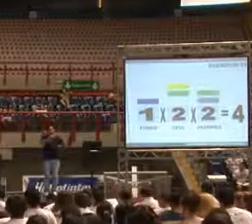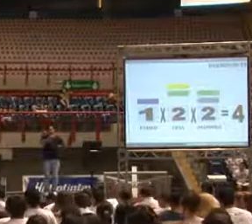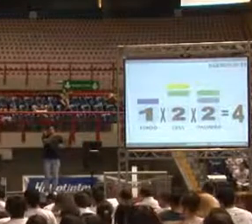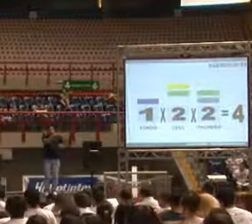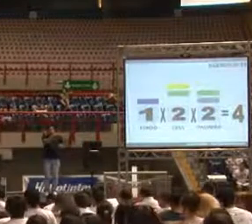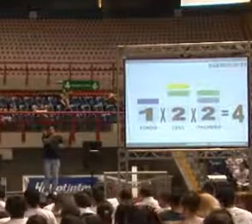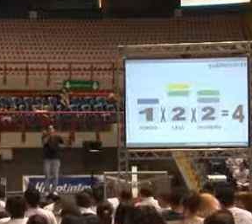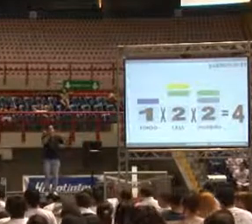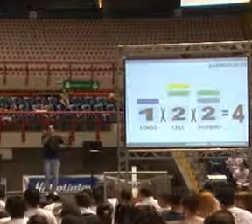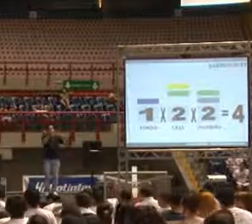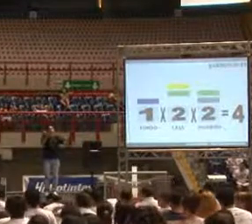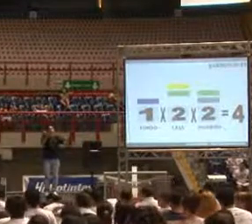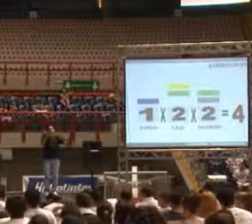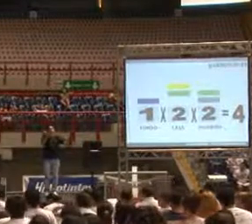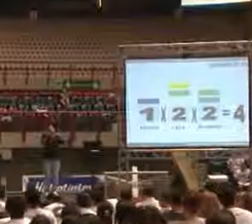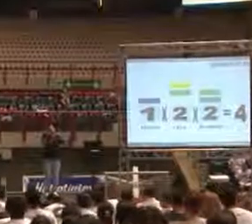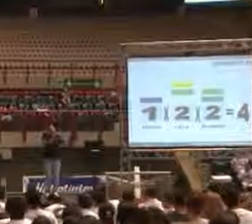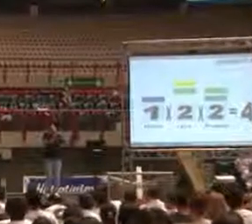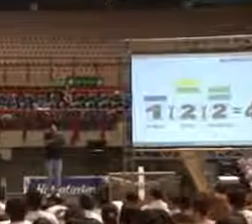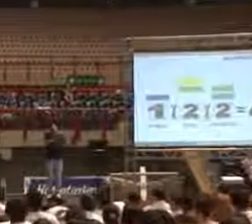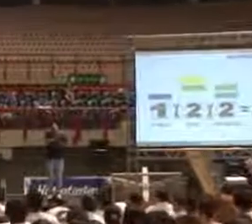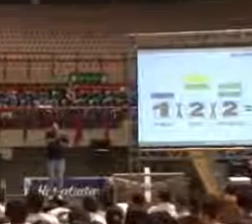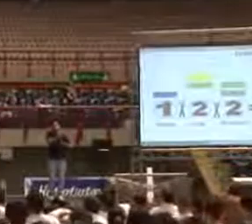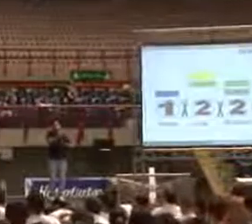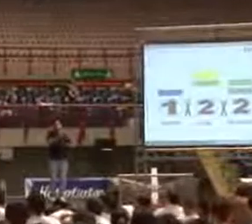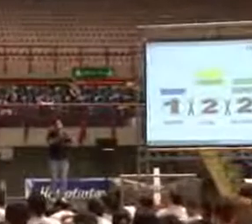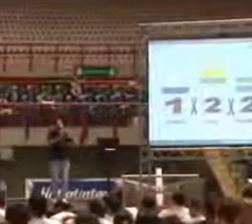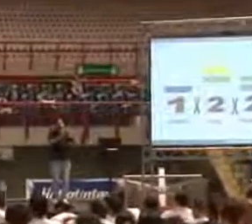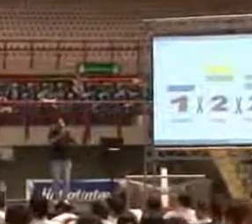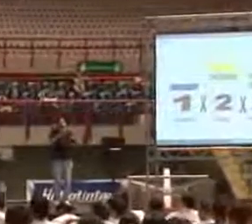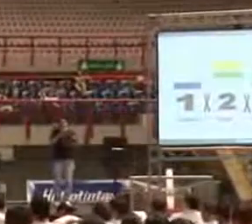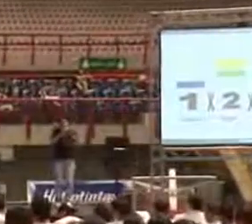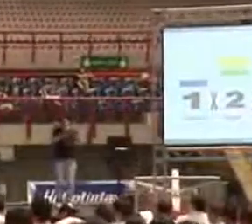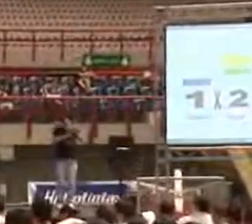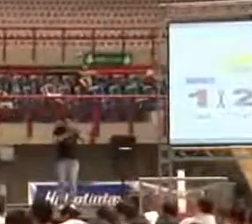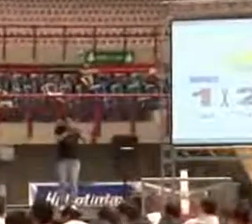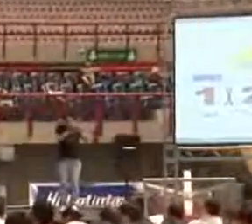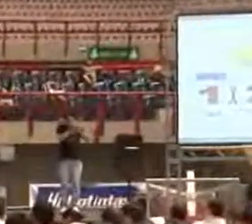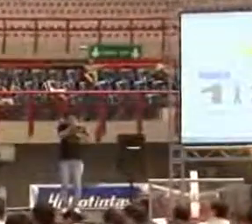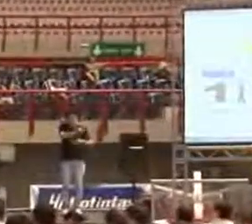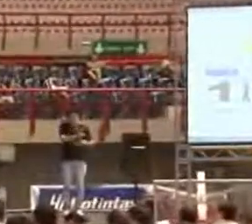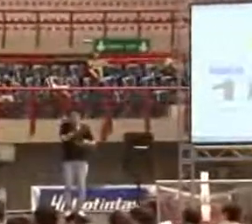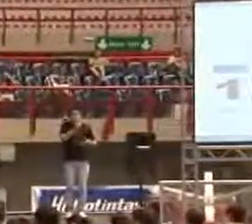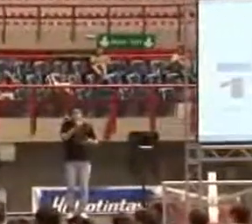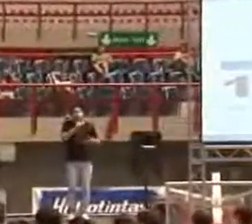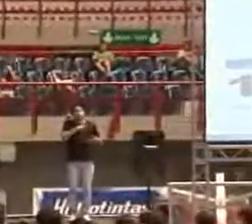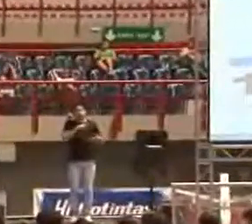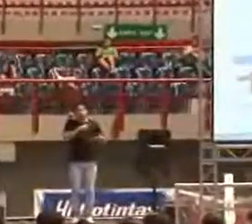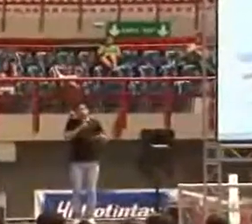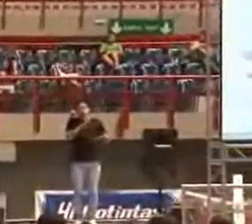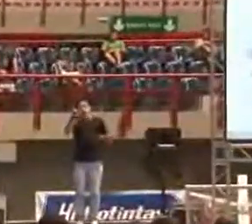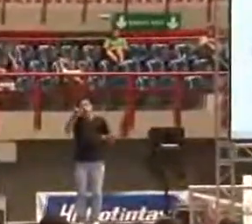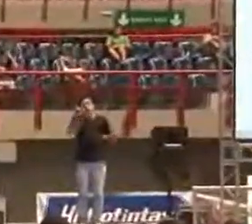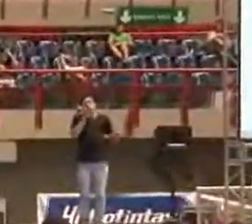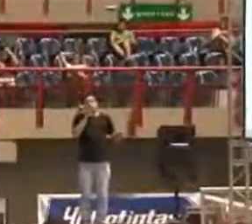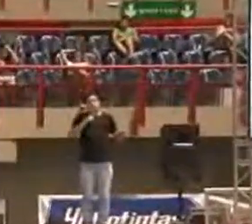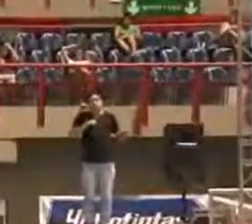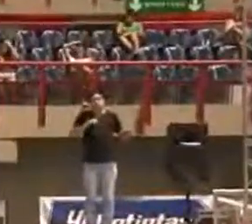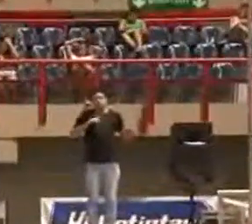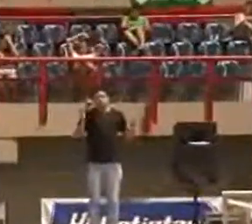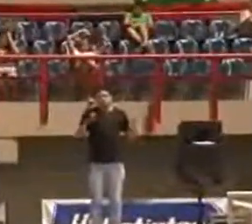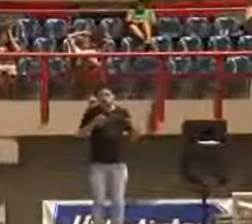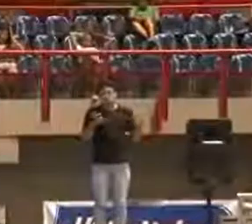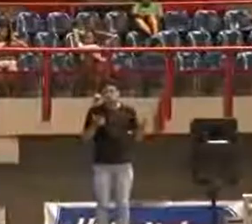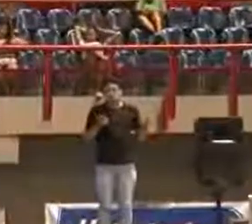quê? Ele tem que ser azul. Na verdade, o fundo da garrafa tem que ser azul? Não, tem outra cor que ele